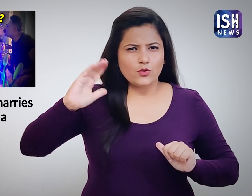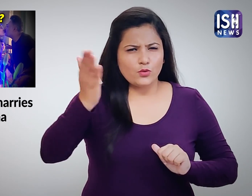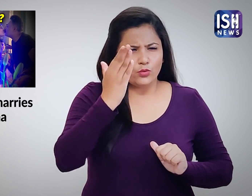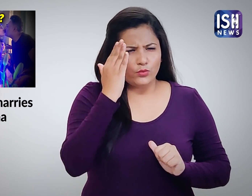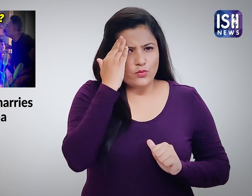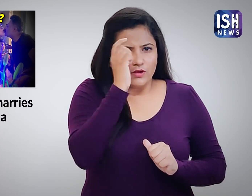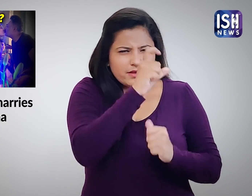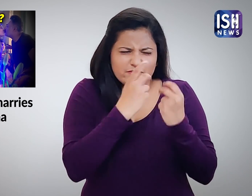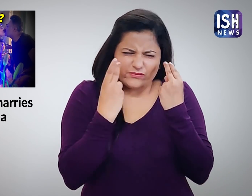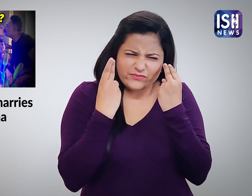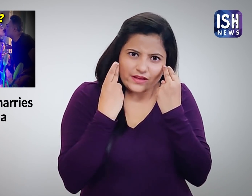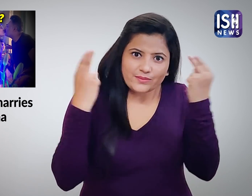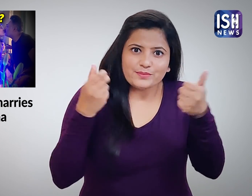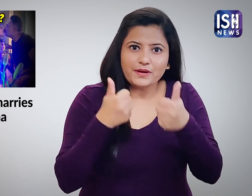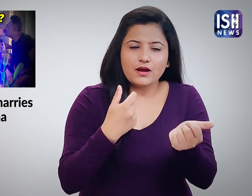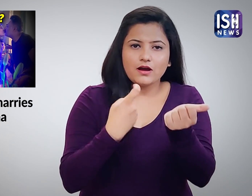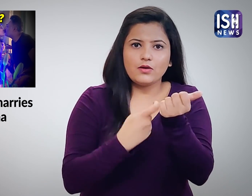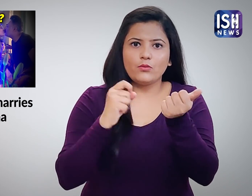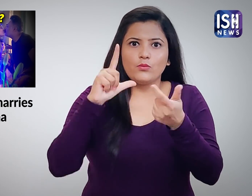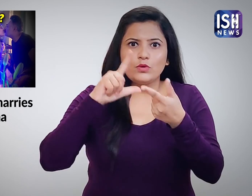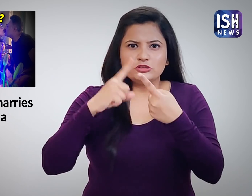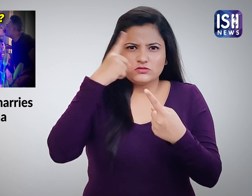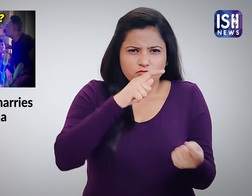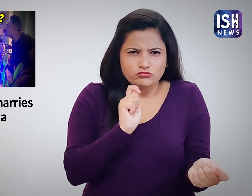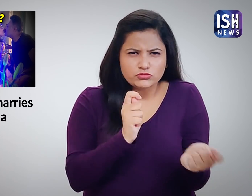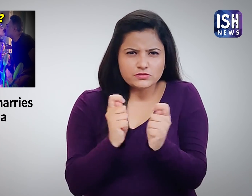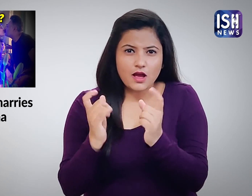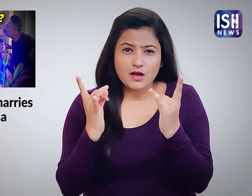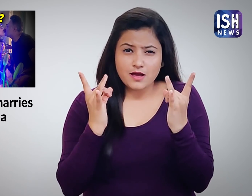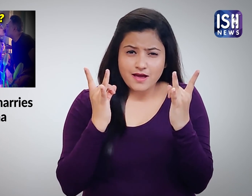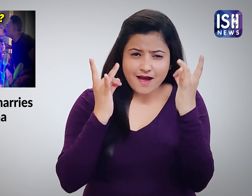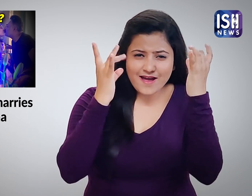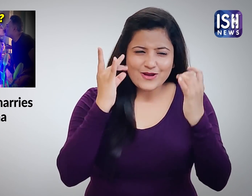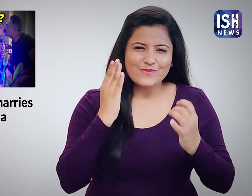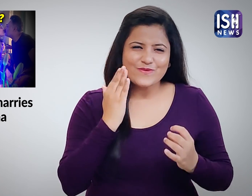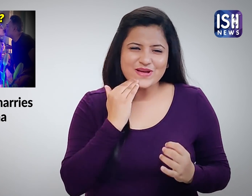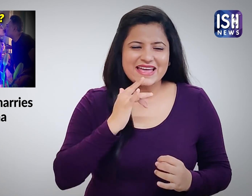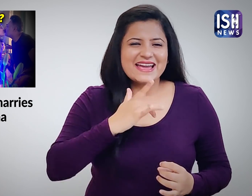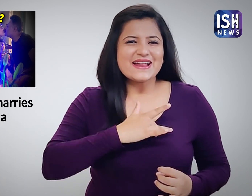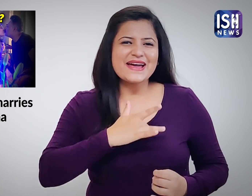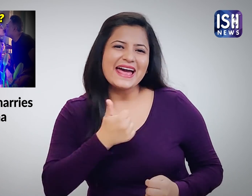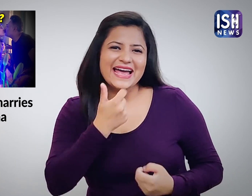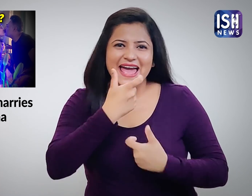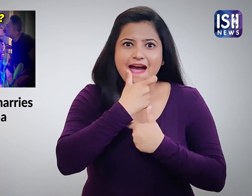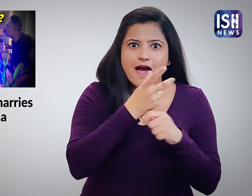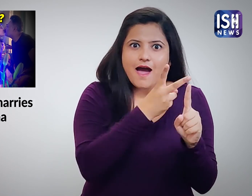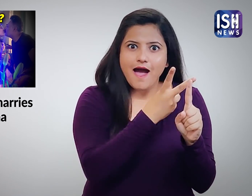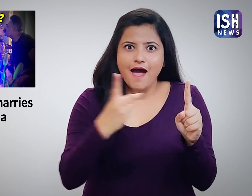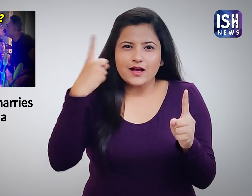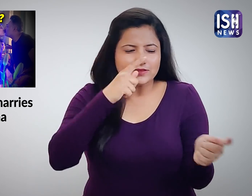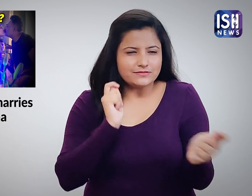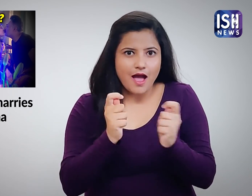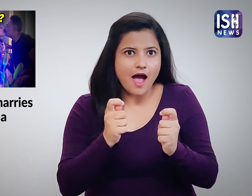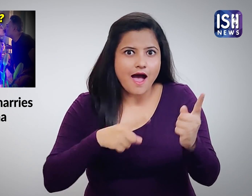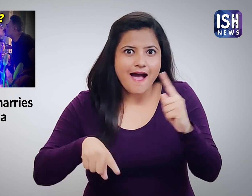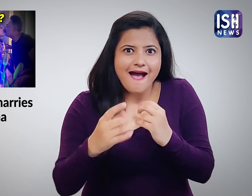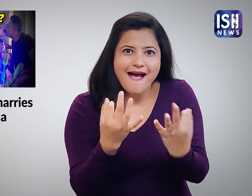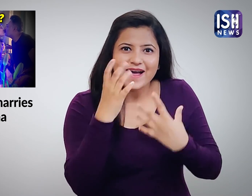प्रकाश राच एक जाने माने बहु मुखी अभिनेता है जो गुसेल, मासूम, नायक और